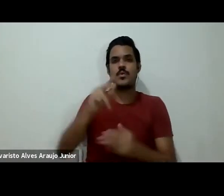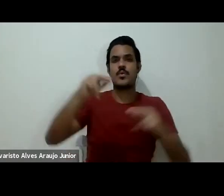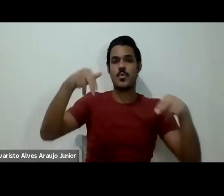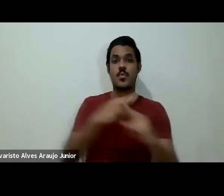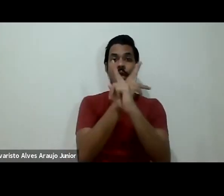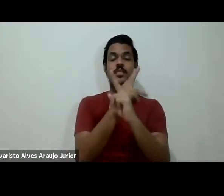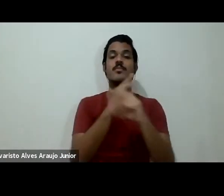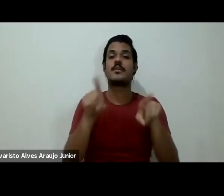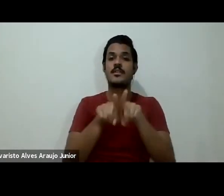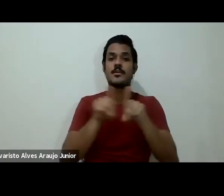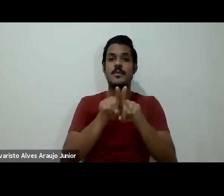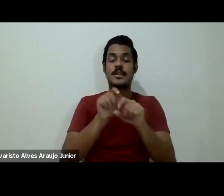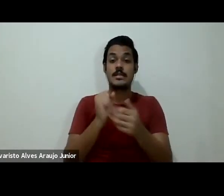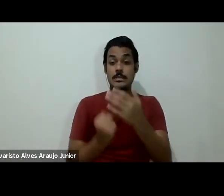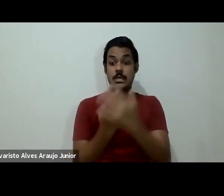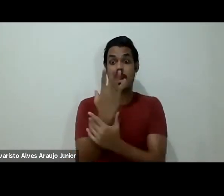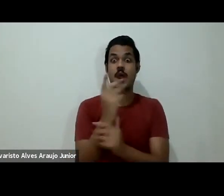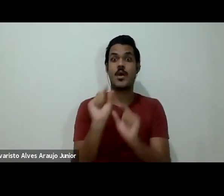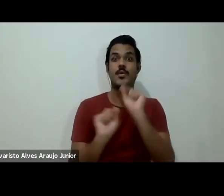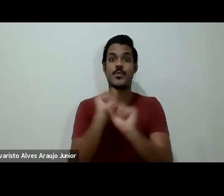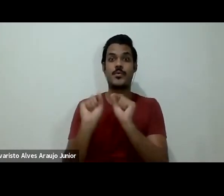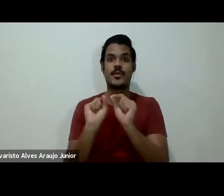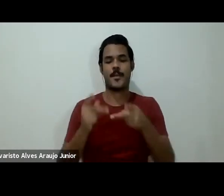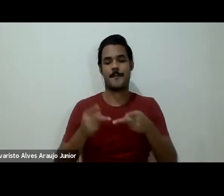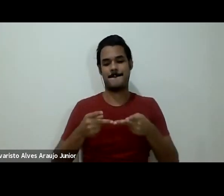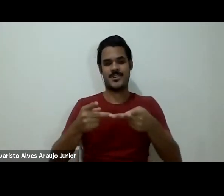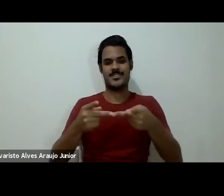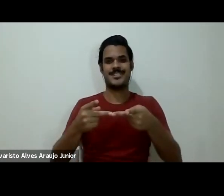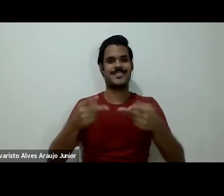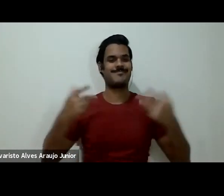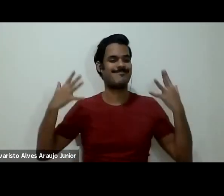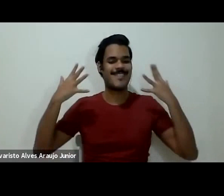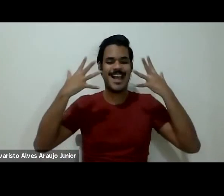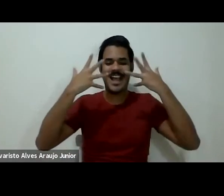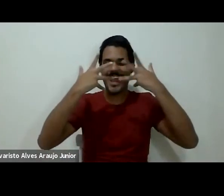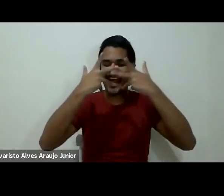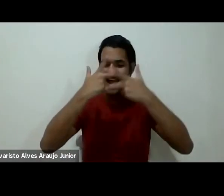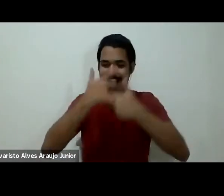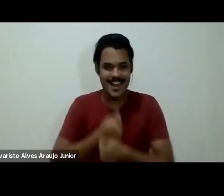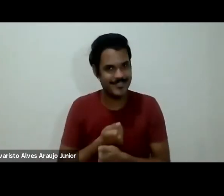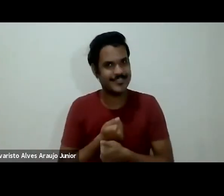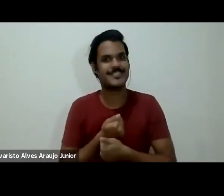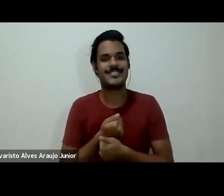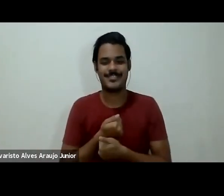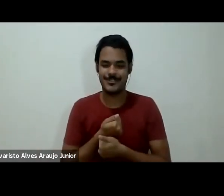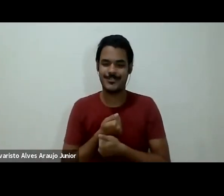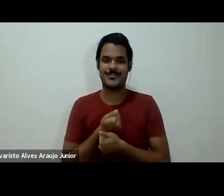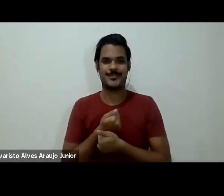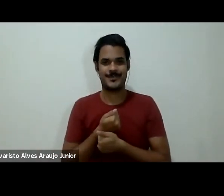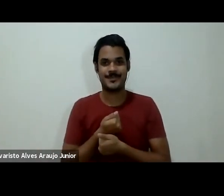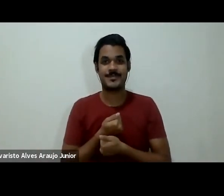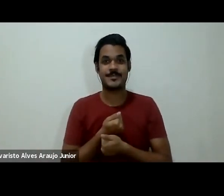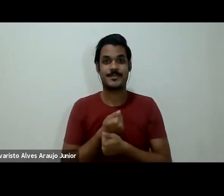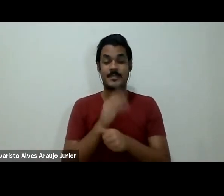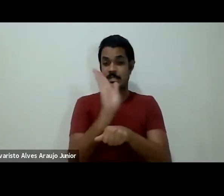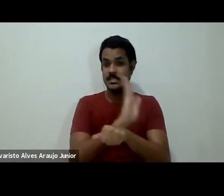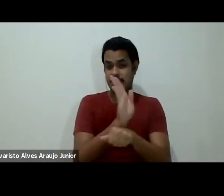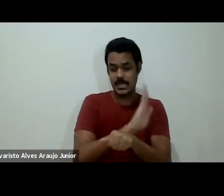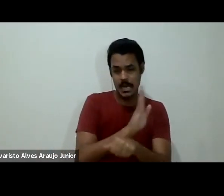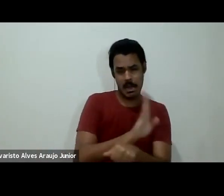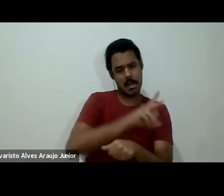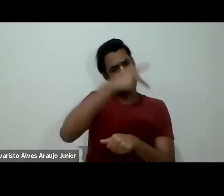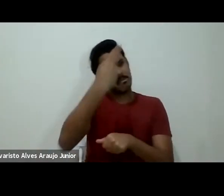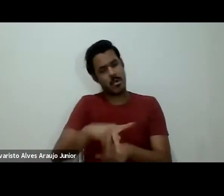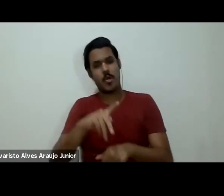terem idealizado este projeto tão caro para o cinema, para a